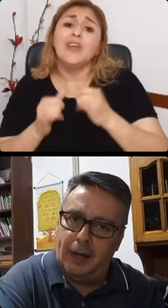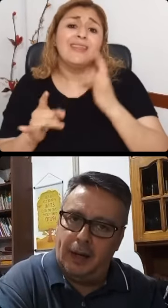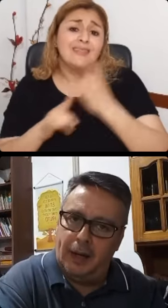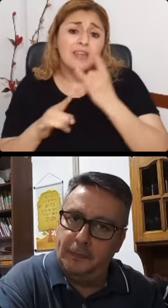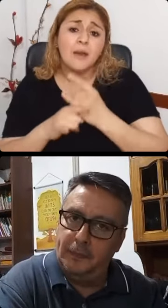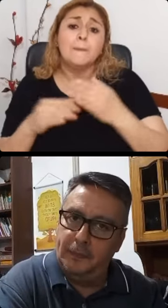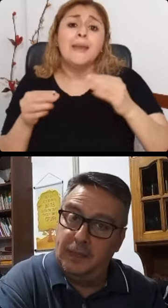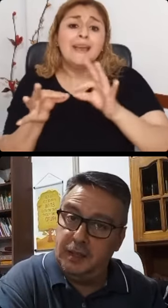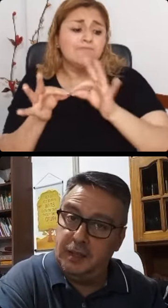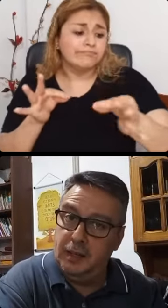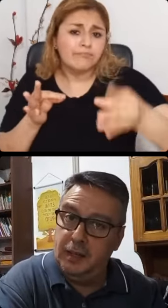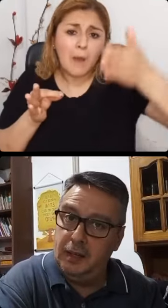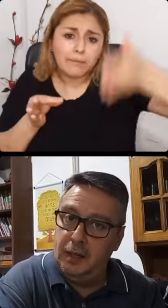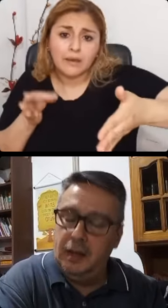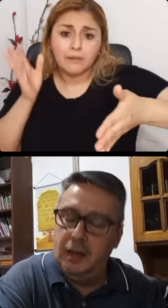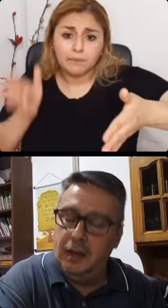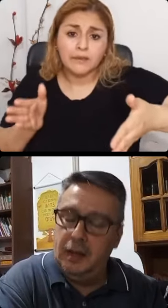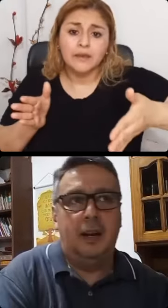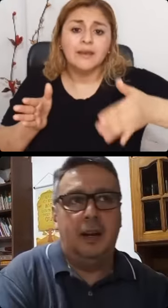mal ¿sí?